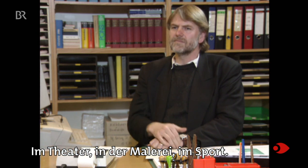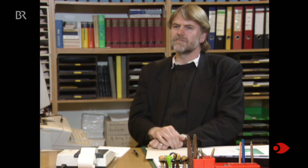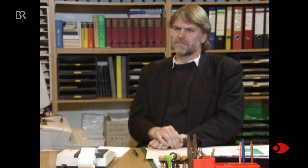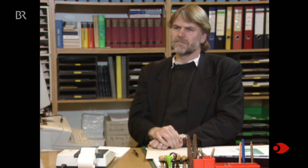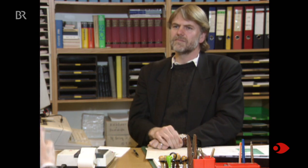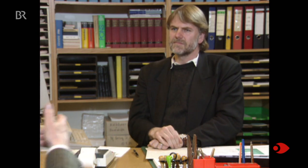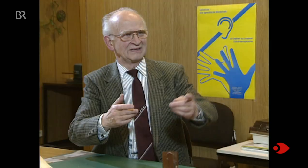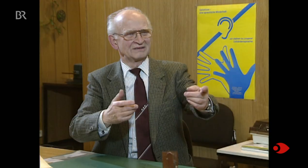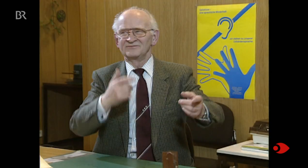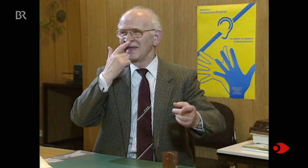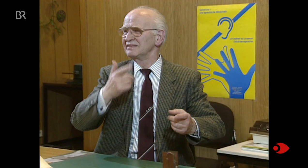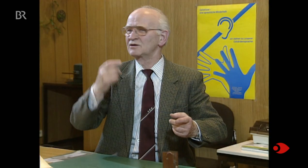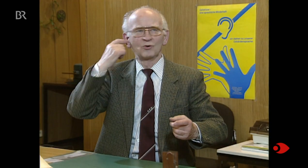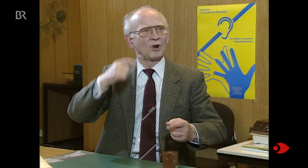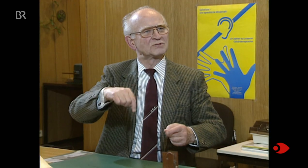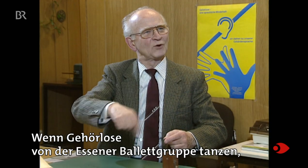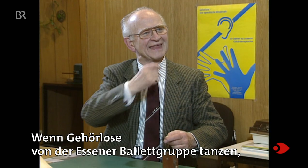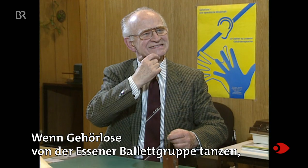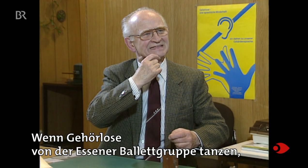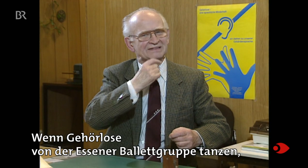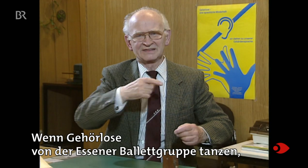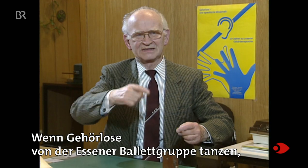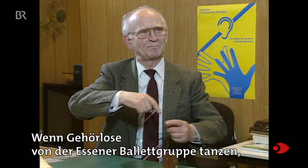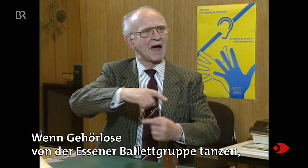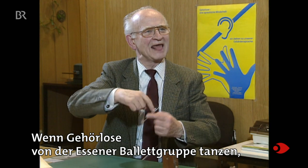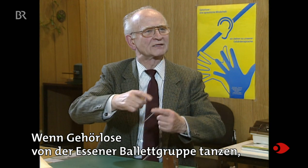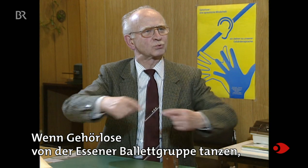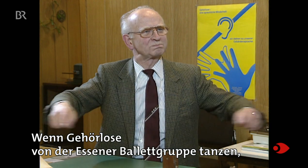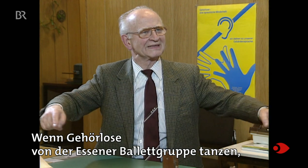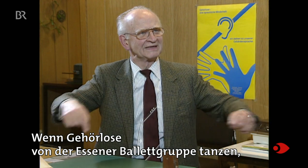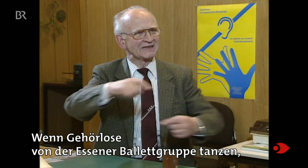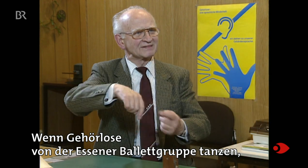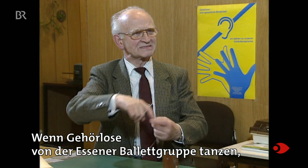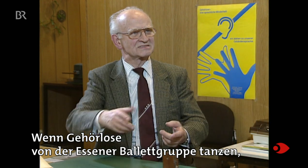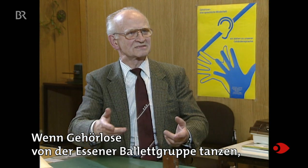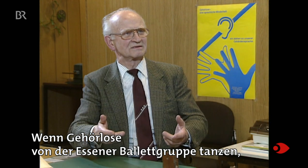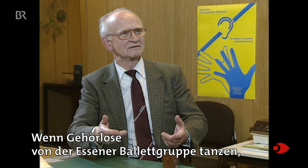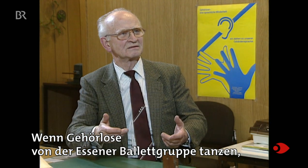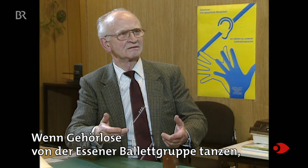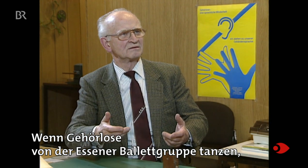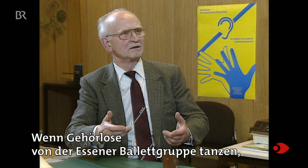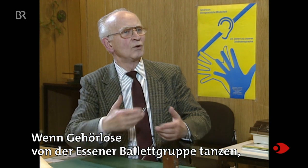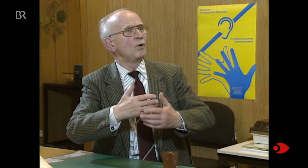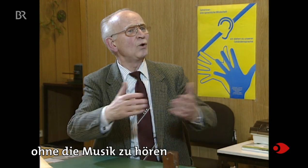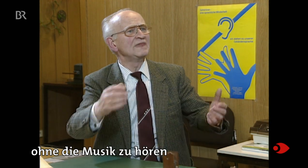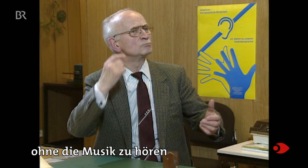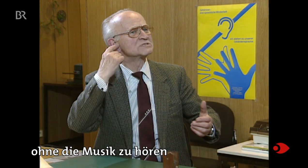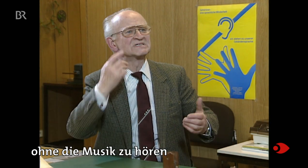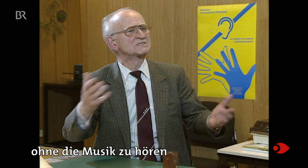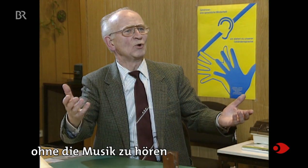wenn Gehörlose von der Essener Ballettgruppe tanzen, ohne